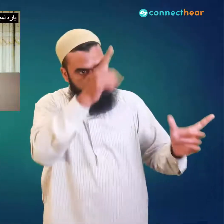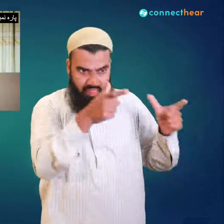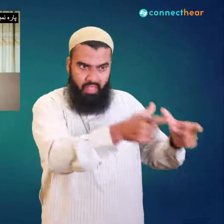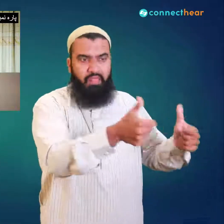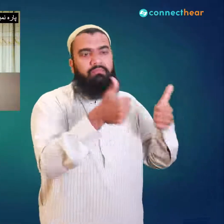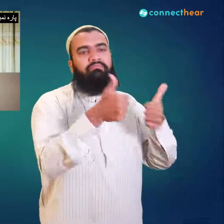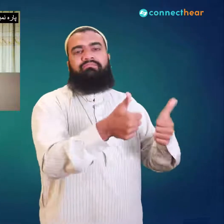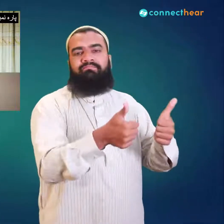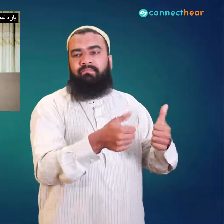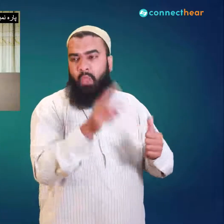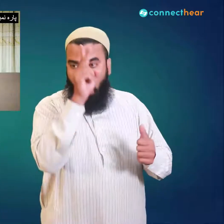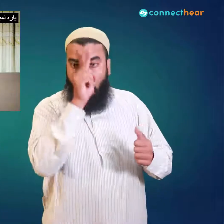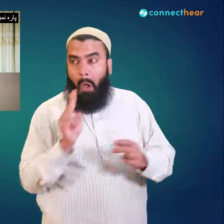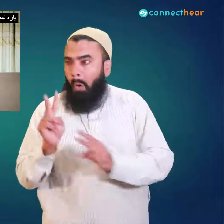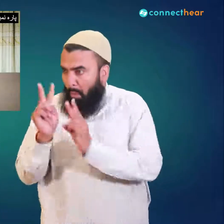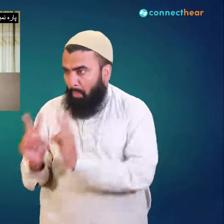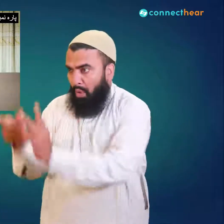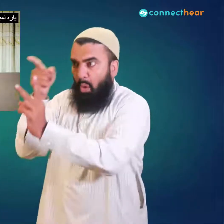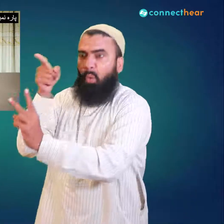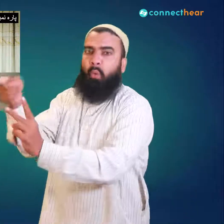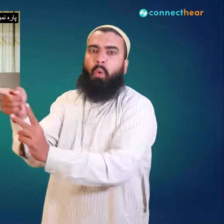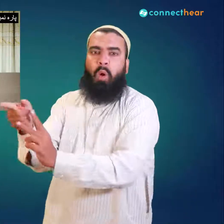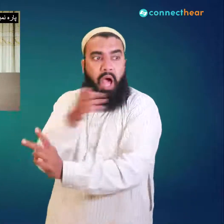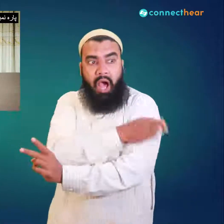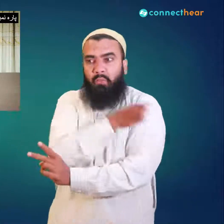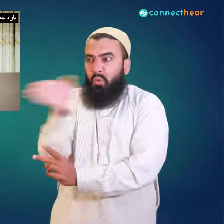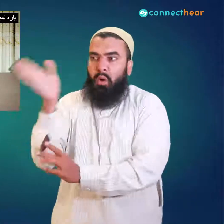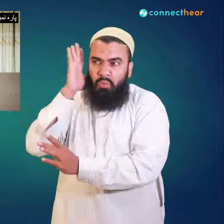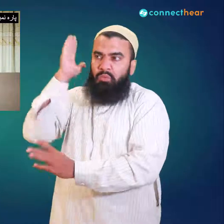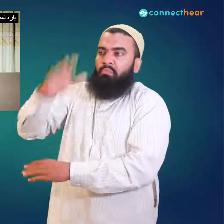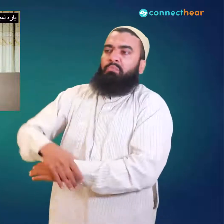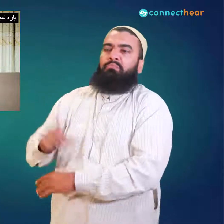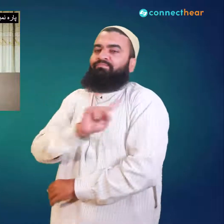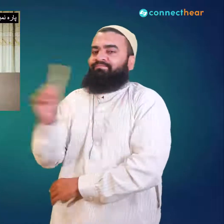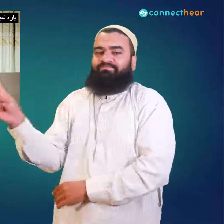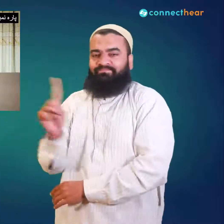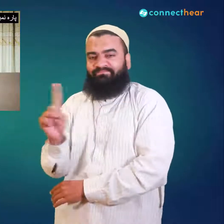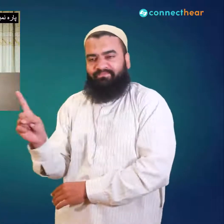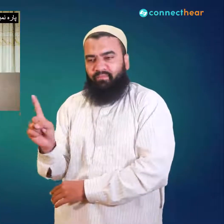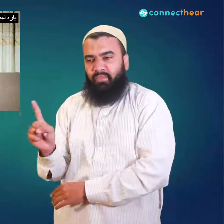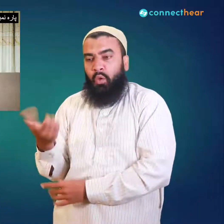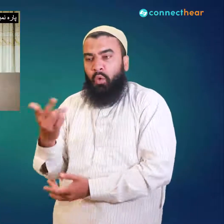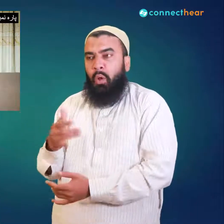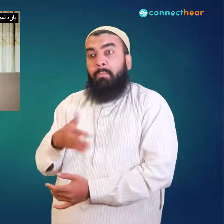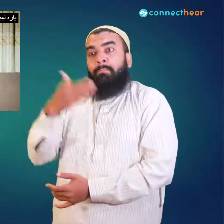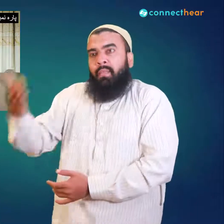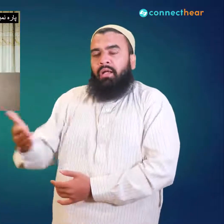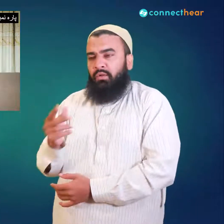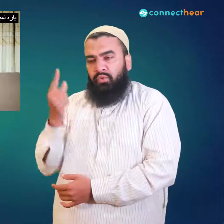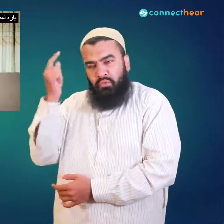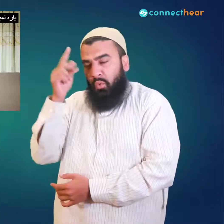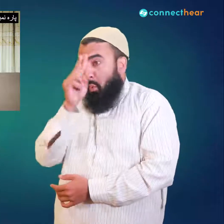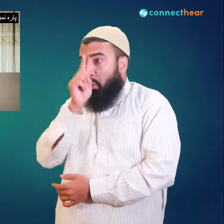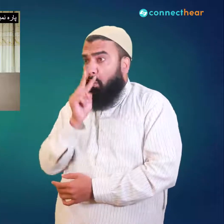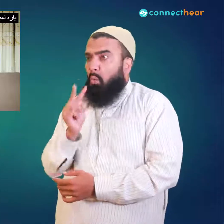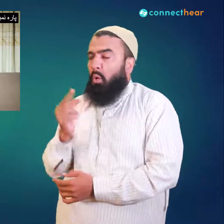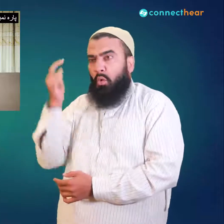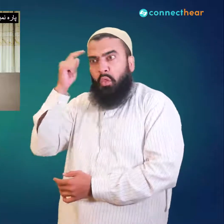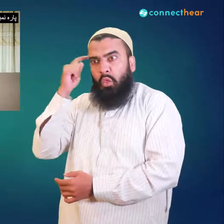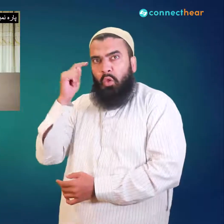پر اور بیٹھ کر مشورے کریں اور مسلمانوں کے لیے کو تکلیف پہنچانے کے منصوبے یہاں باندھے جائیں۔